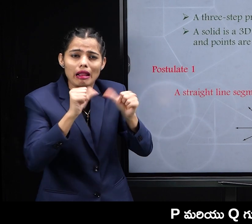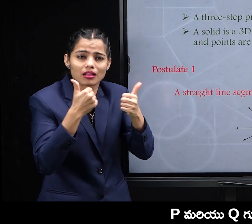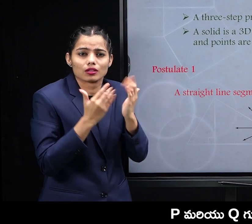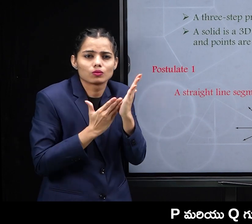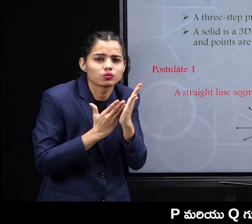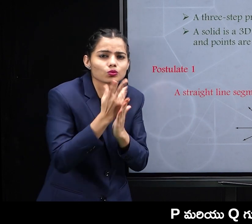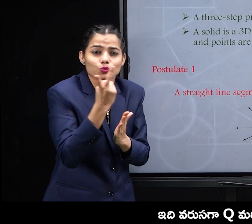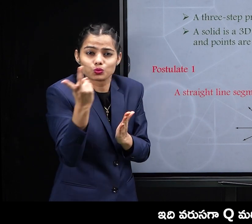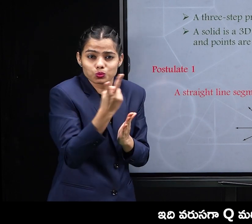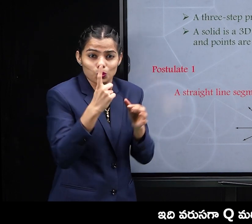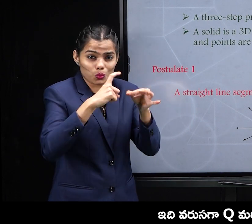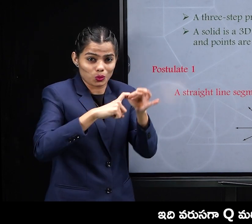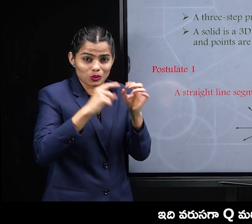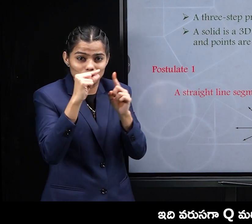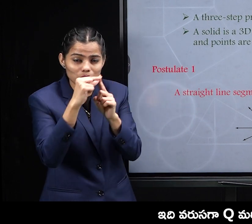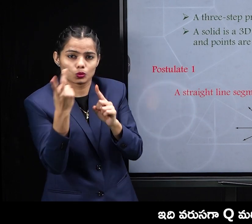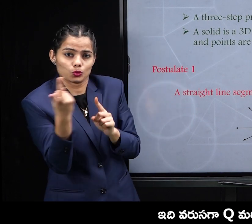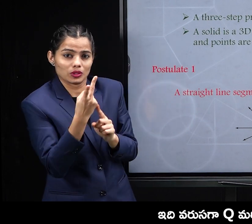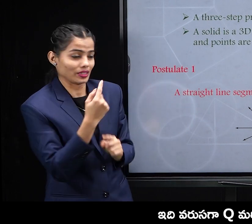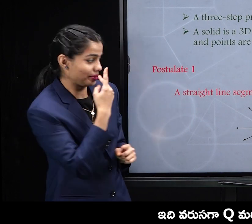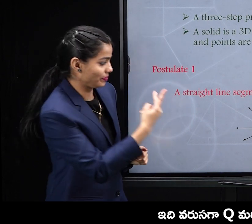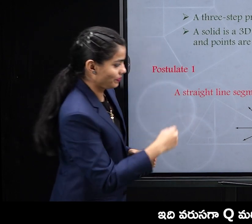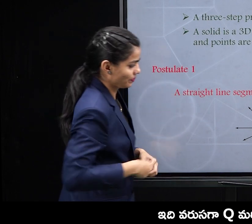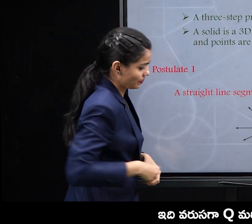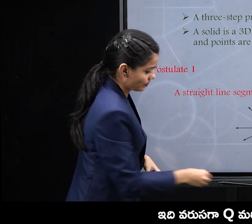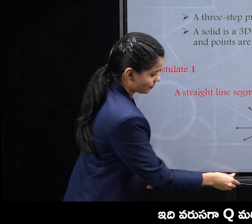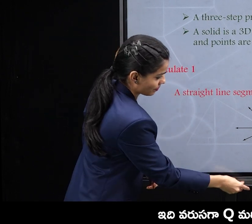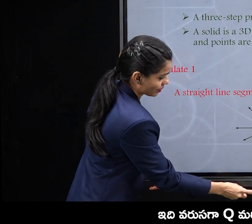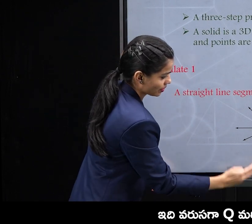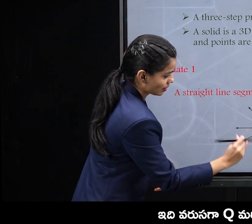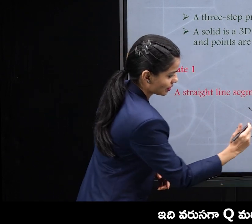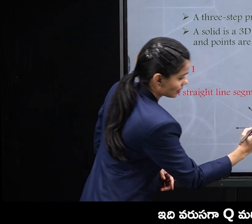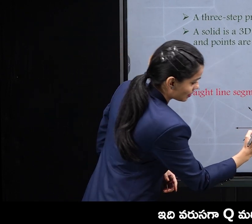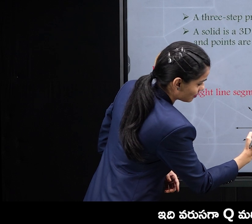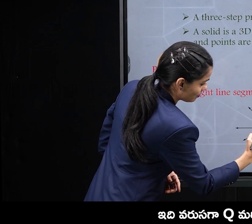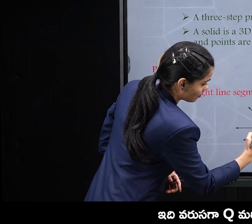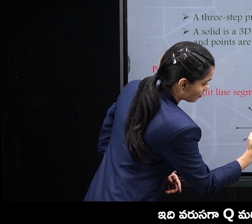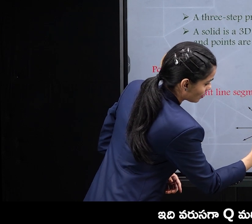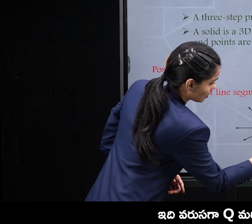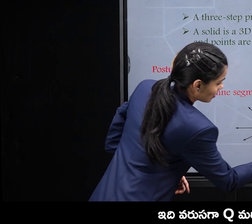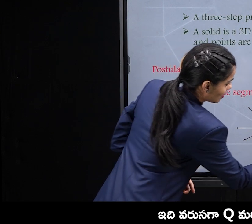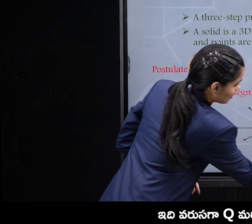विलुथुंदे। इदी वर्सगा Q मर्यु P रेंडिंटि गुंड विलुथुंदे।